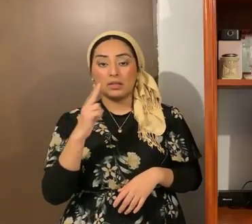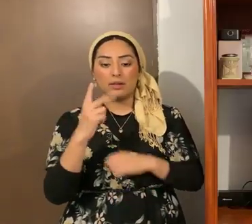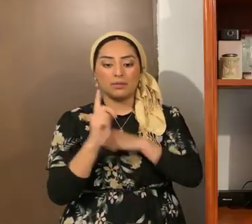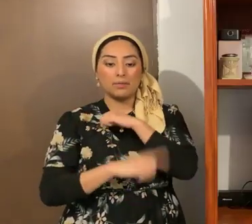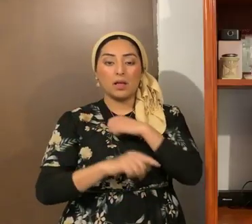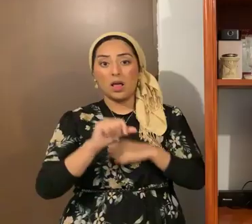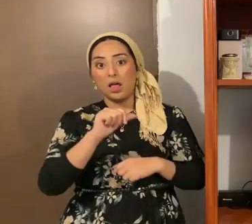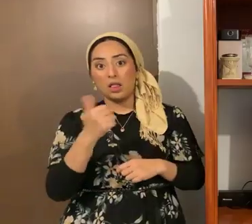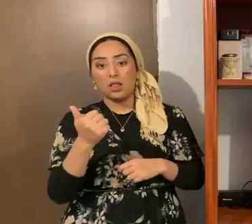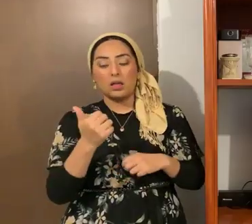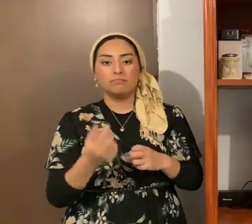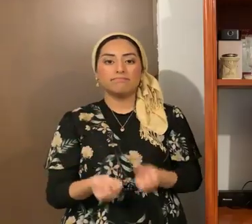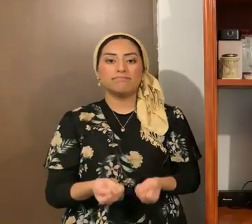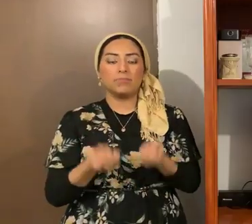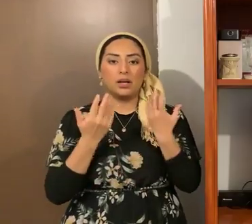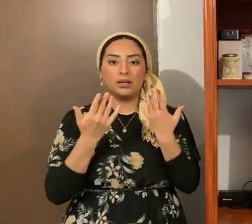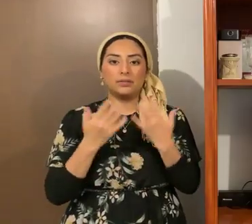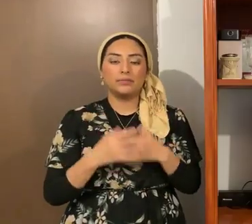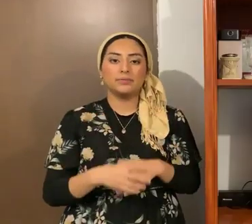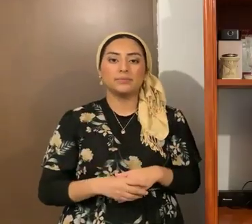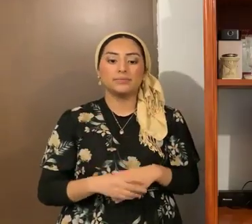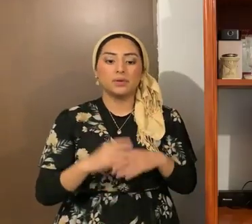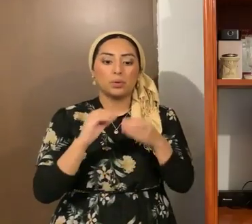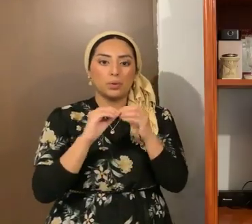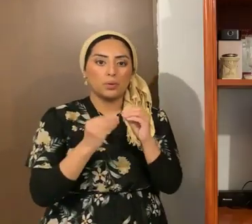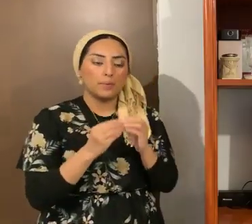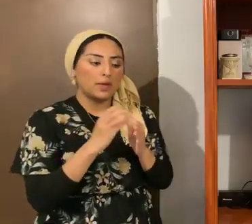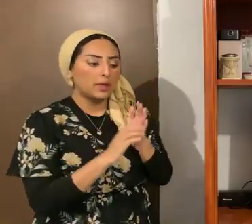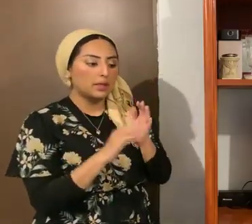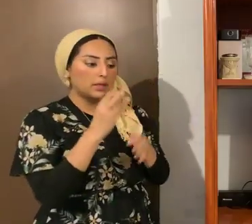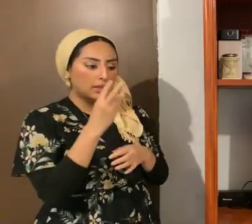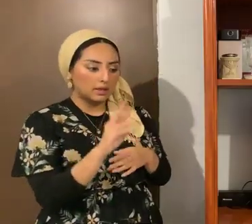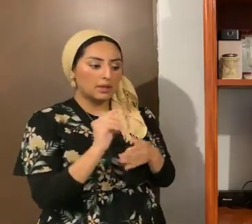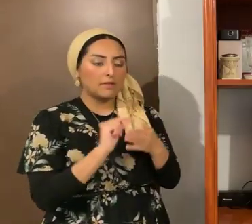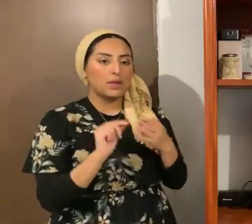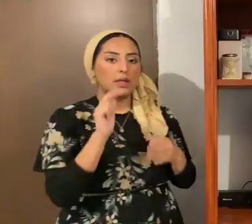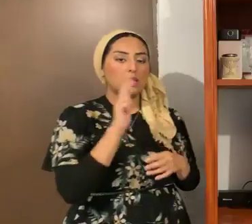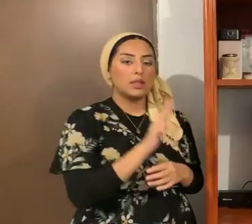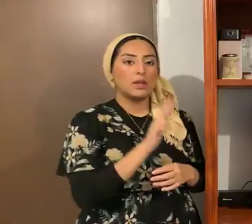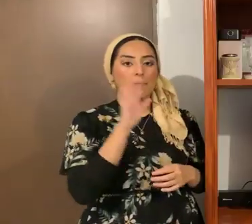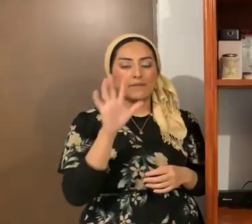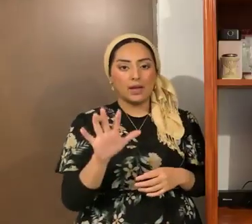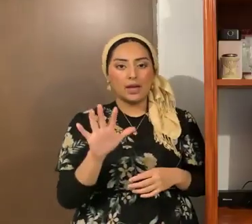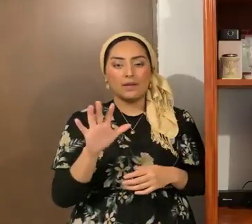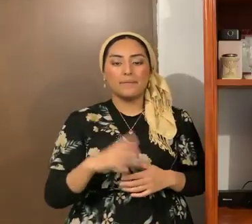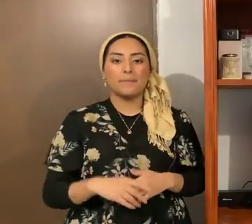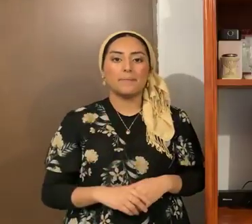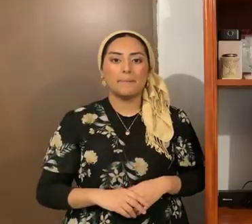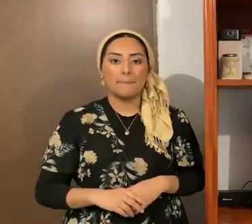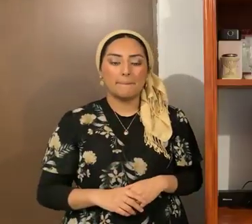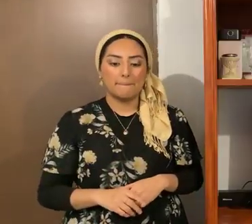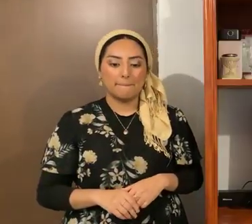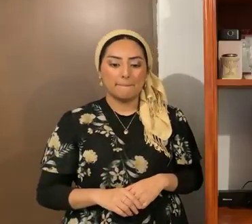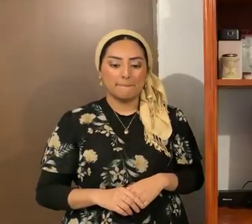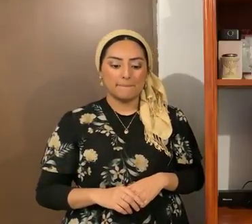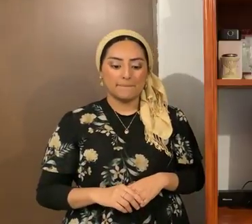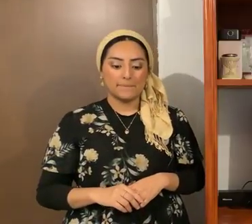castigo, otros fueron quemados. Números 16, verso 35, ahí adelantito.